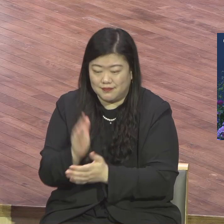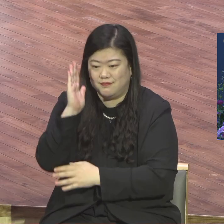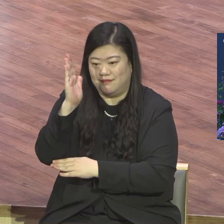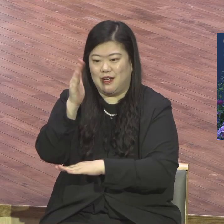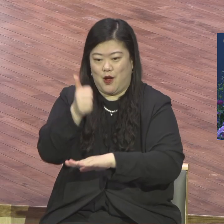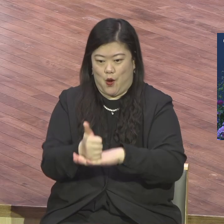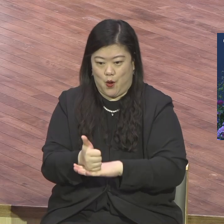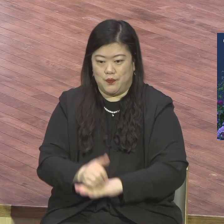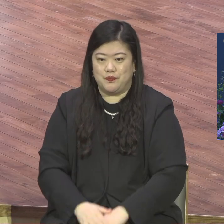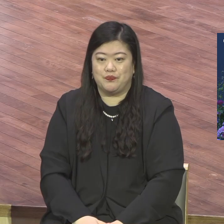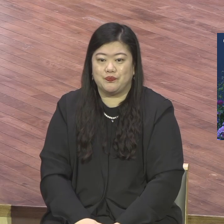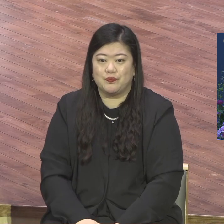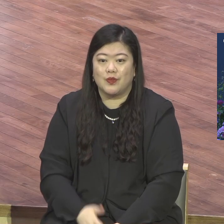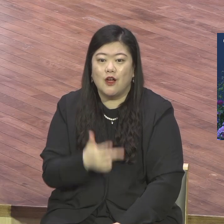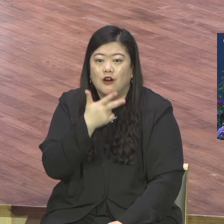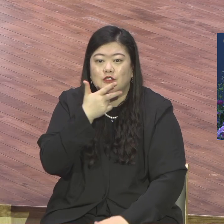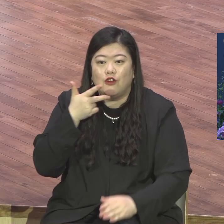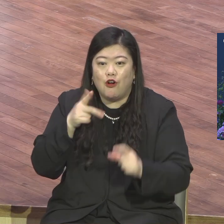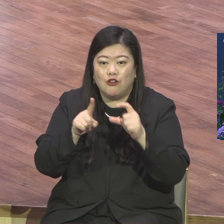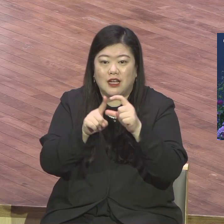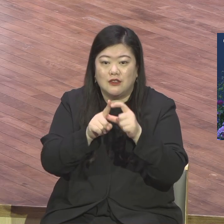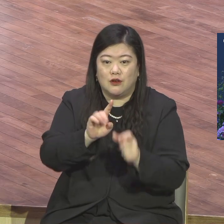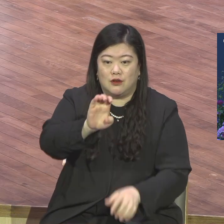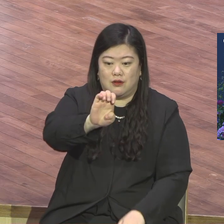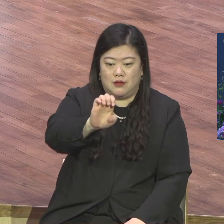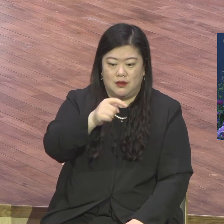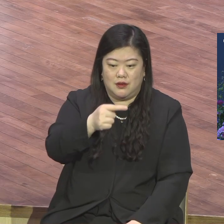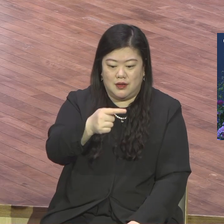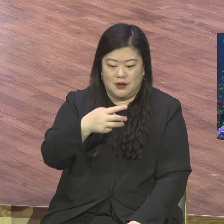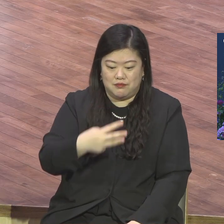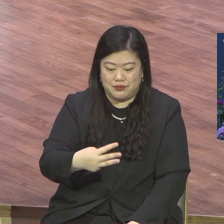결론입니다. 플렉스라는 용어가 있죠. 요즘